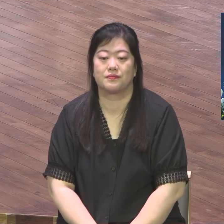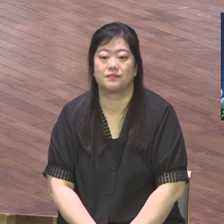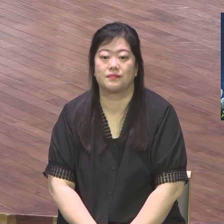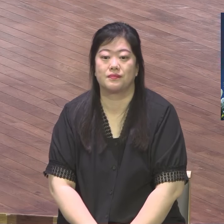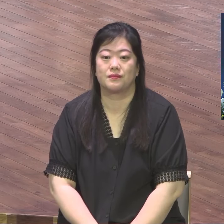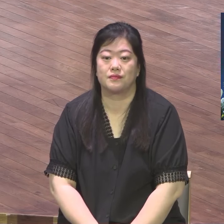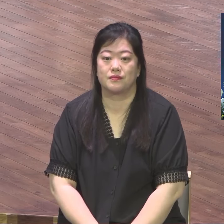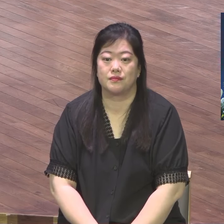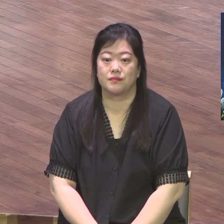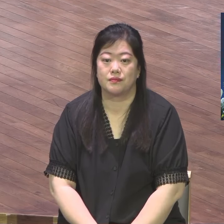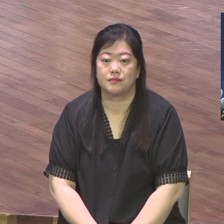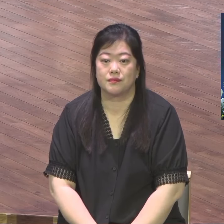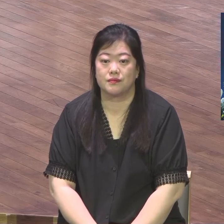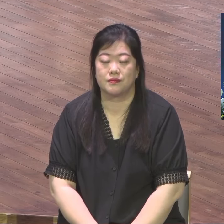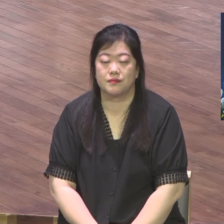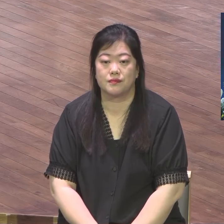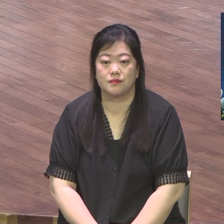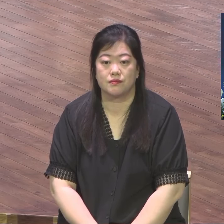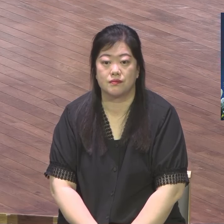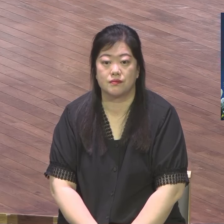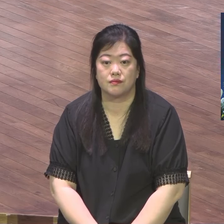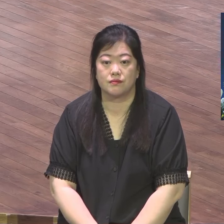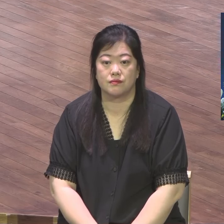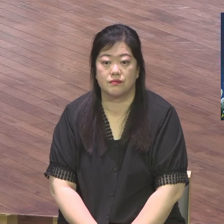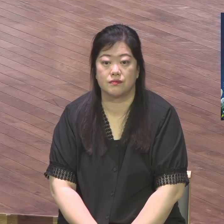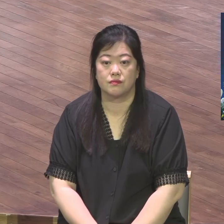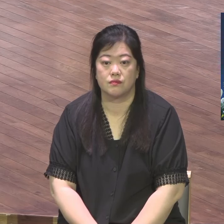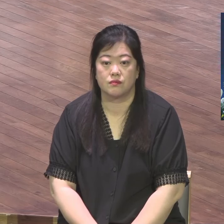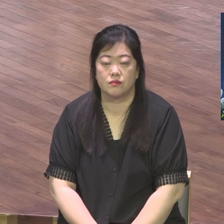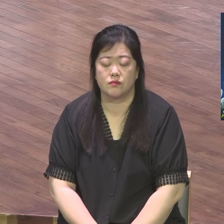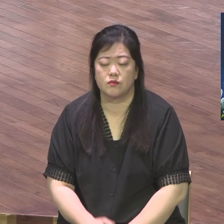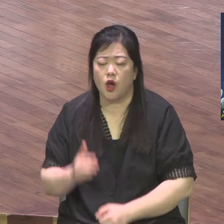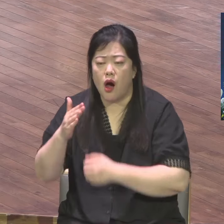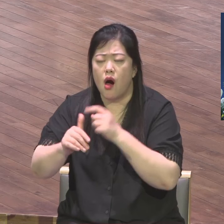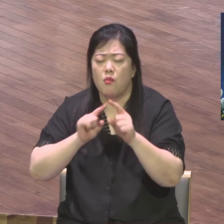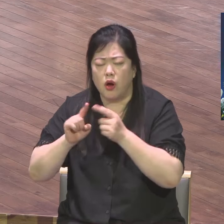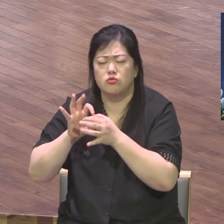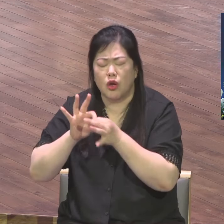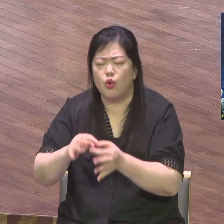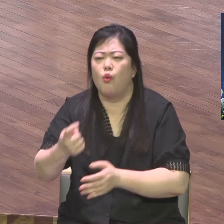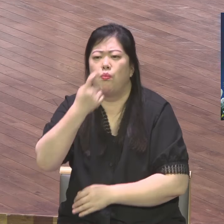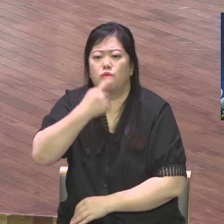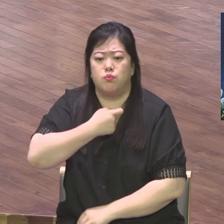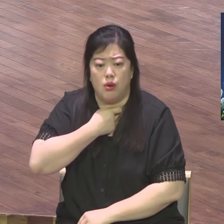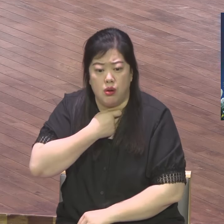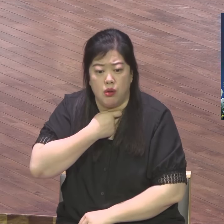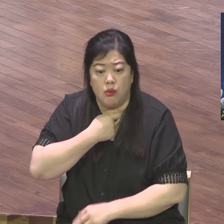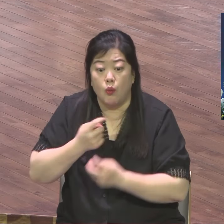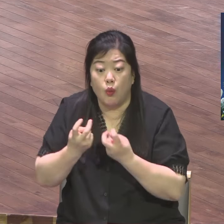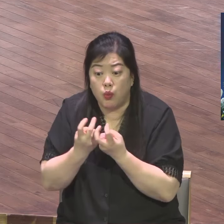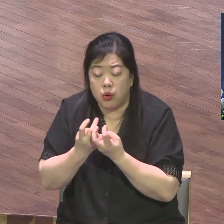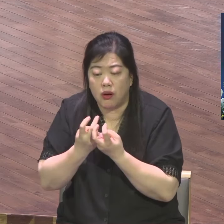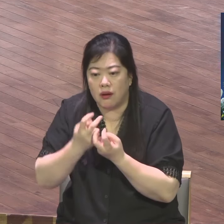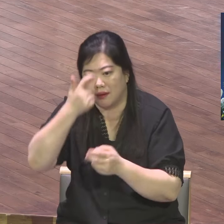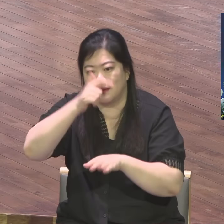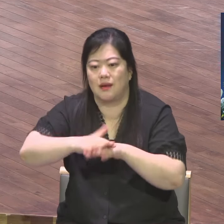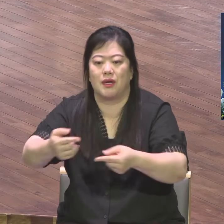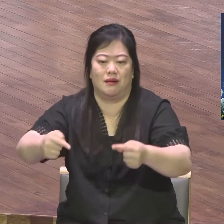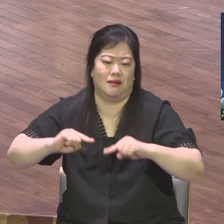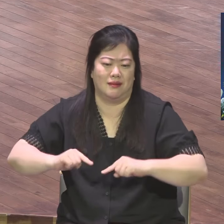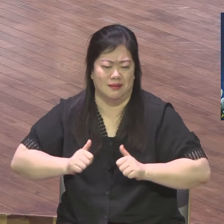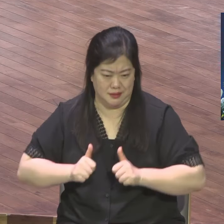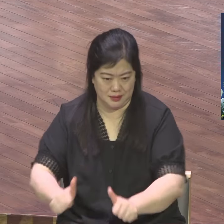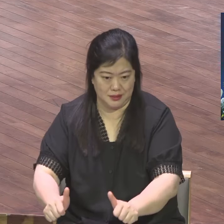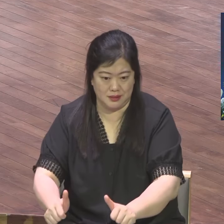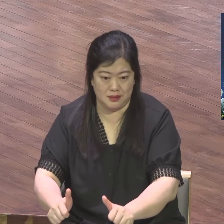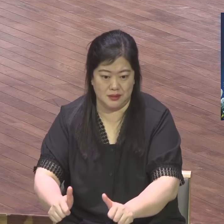그게 무슨, 어디서 그 때립니까? 그 자리가 예배 자리예요, 예배. 예배 통해서 응답도 안 받는 거예요, 예배. 물론